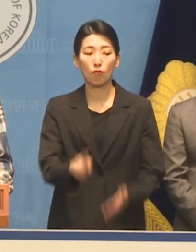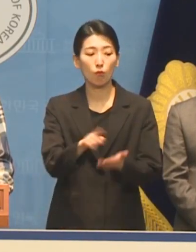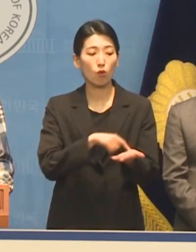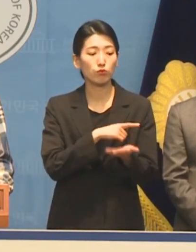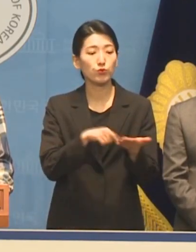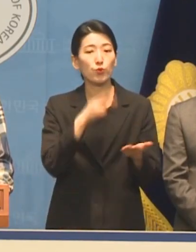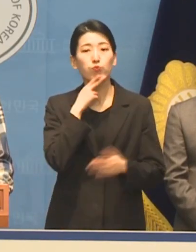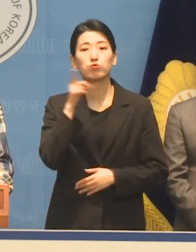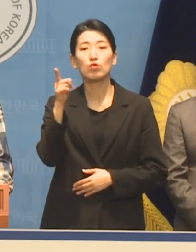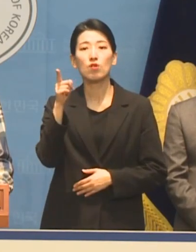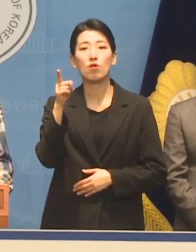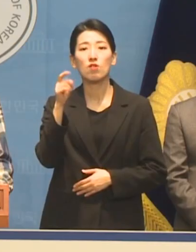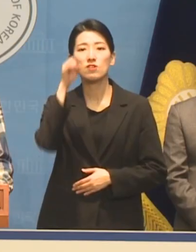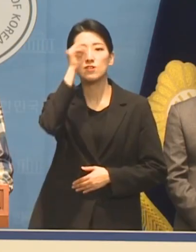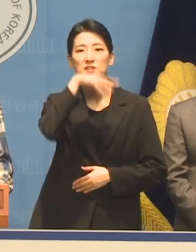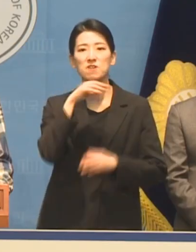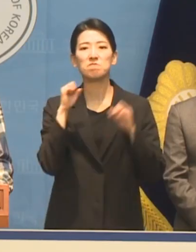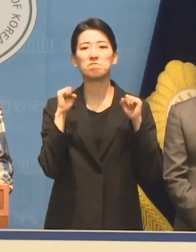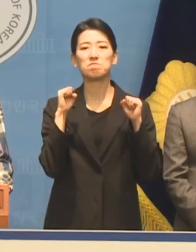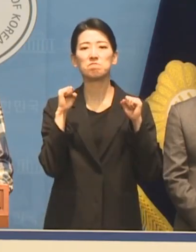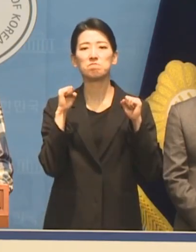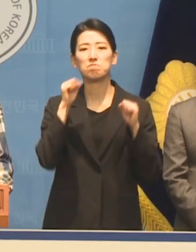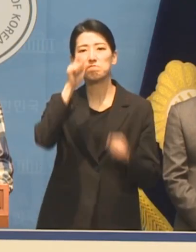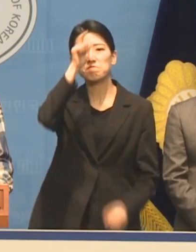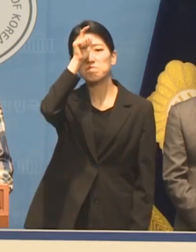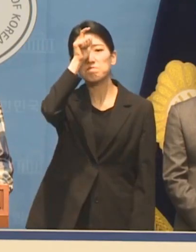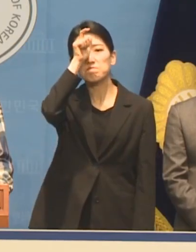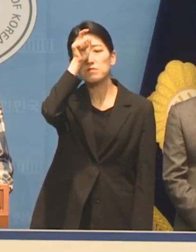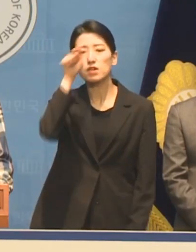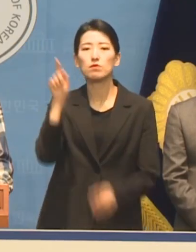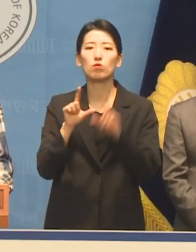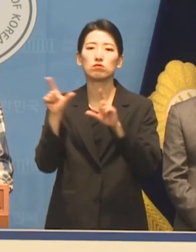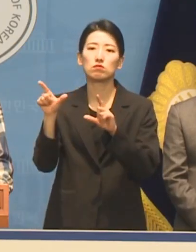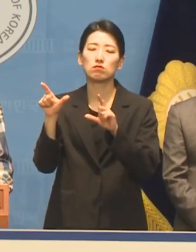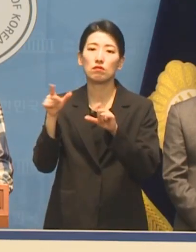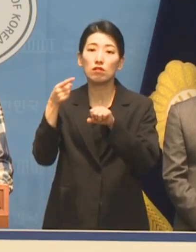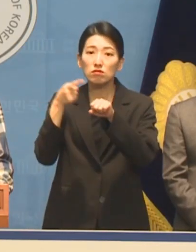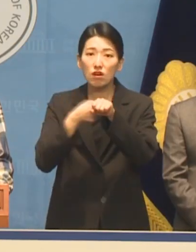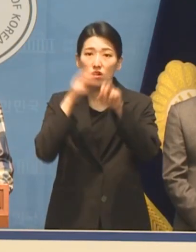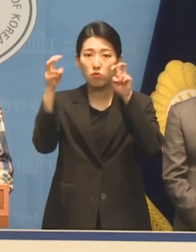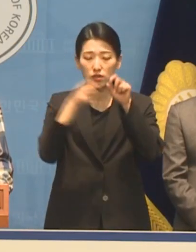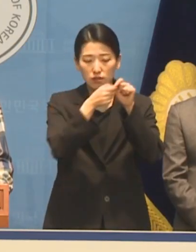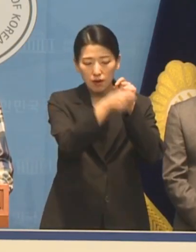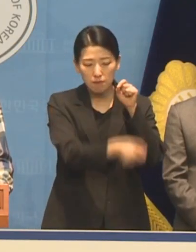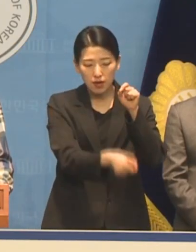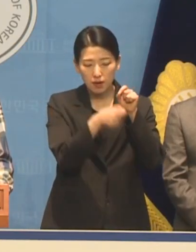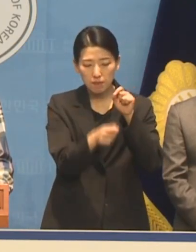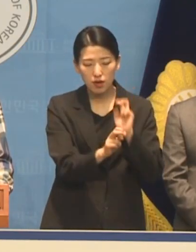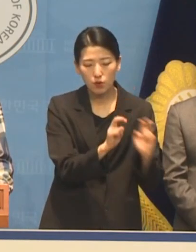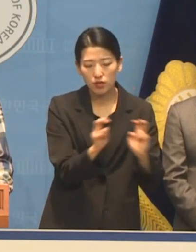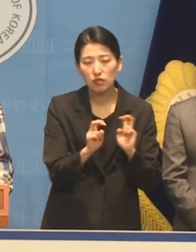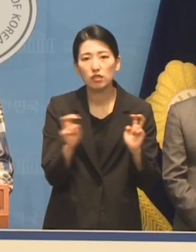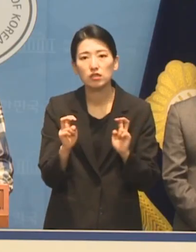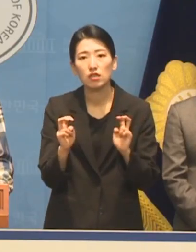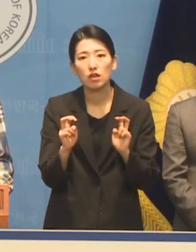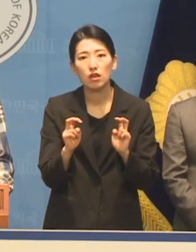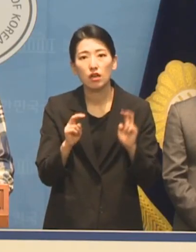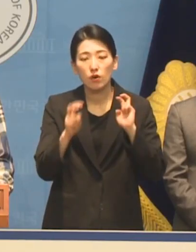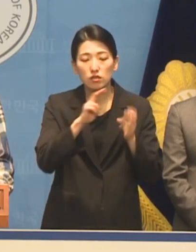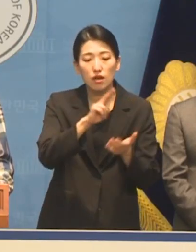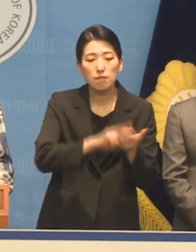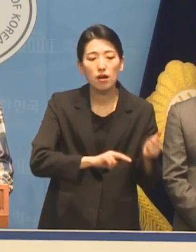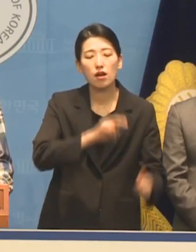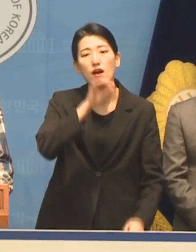않고 버티는 박영우 회장 때문에 가전 3사의 매각도 불발되고 청산의